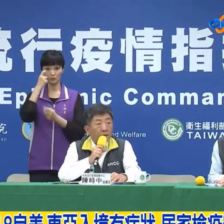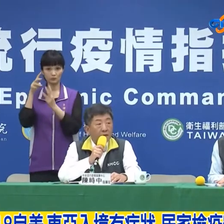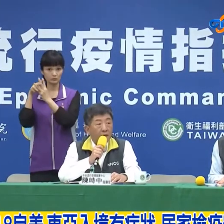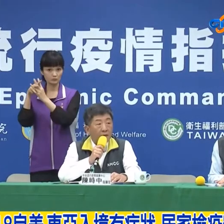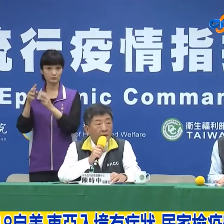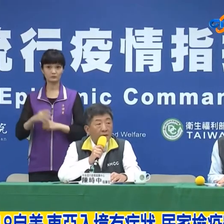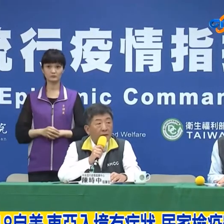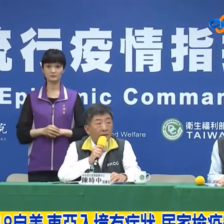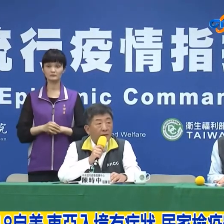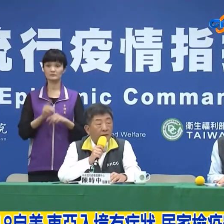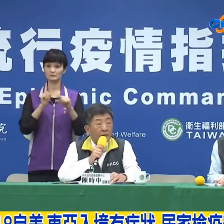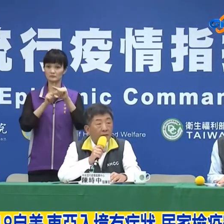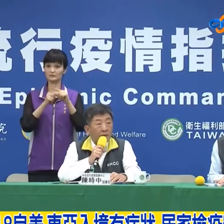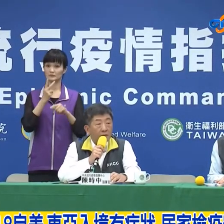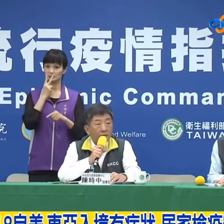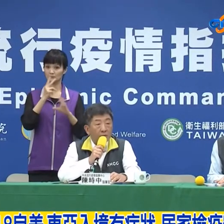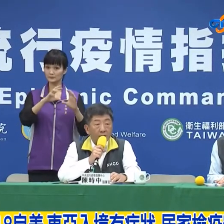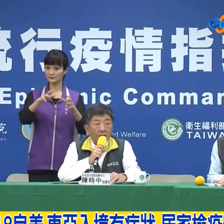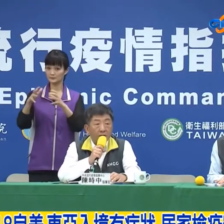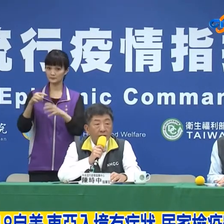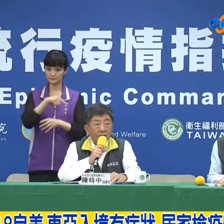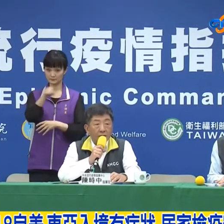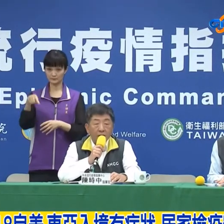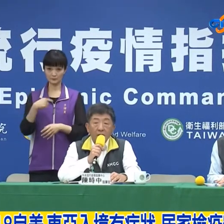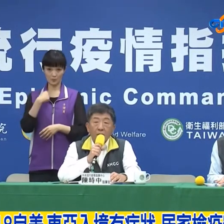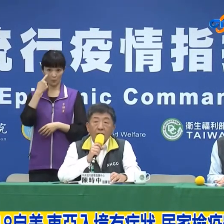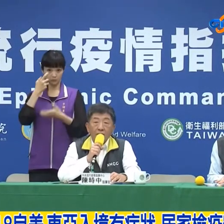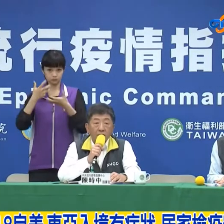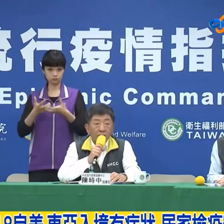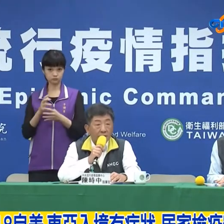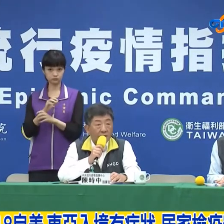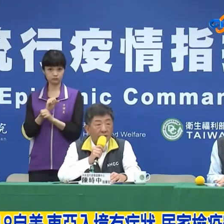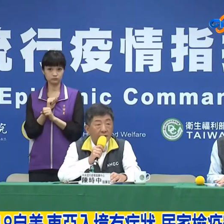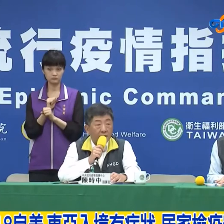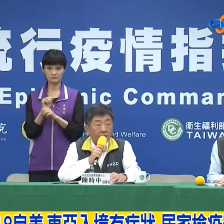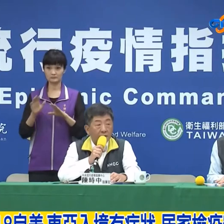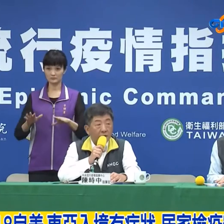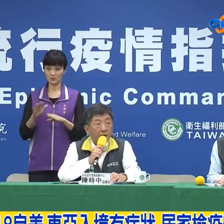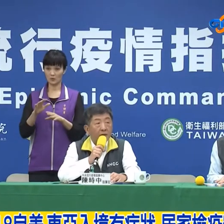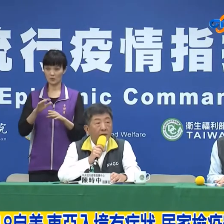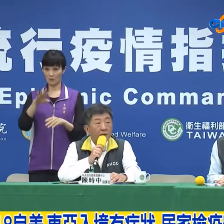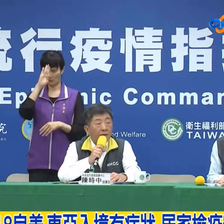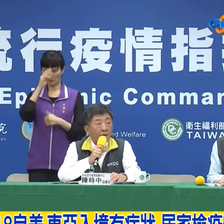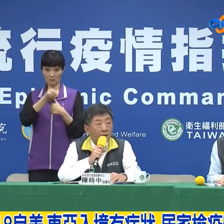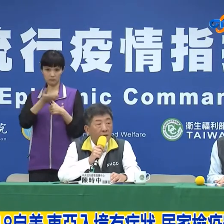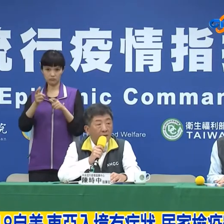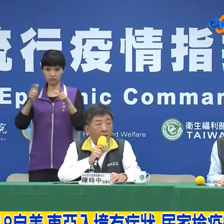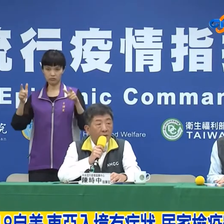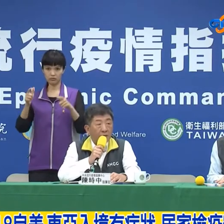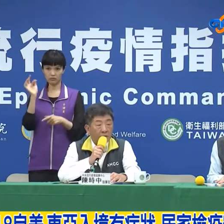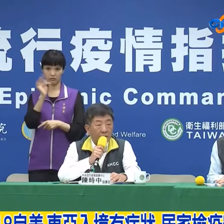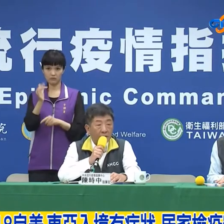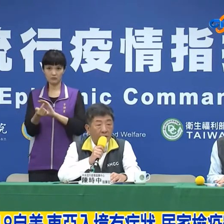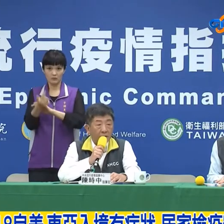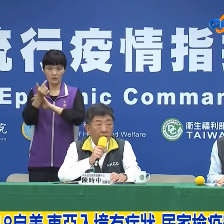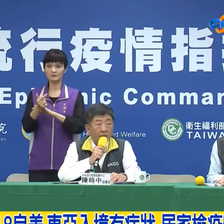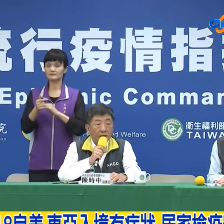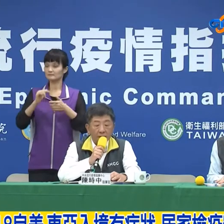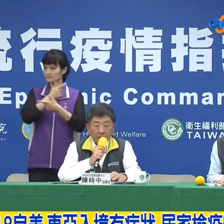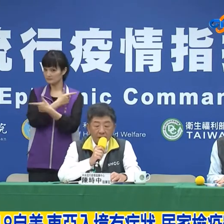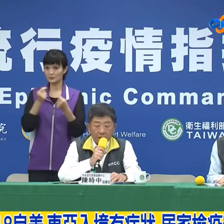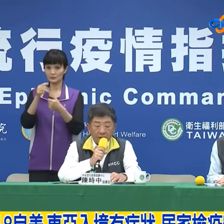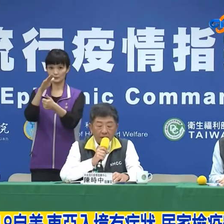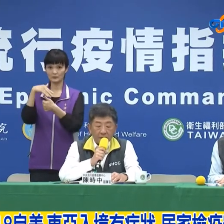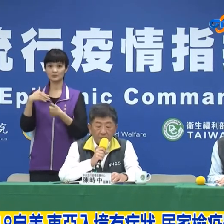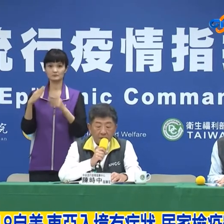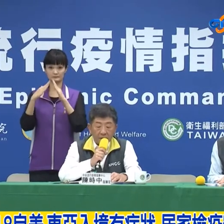哈。那还有中亚这些我们高度关心的现在快速在进展的国家，好，那召回居家检疫之